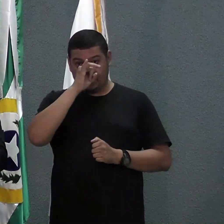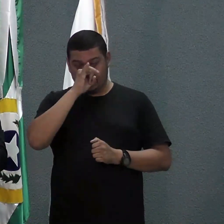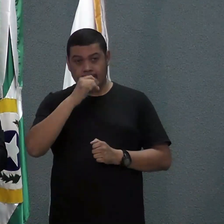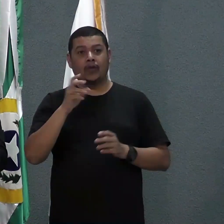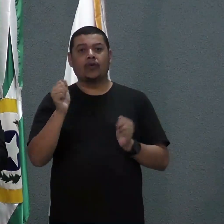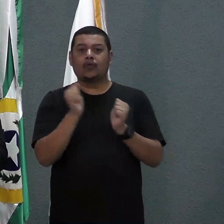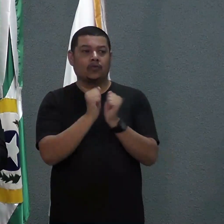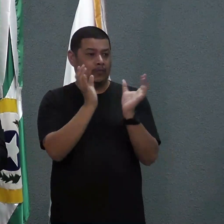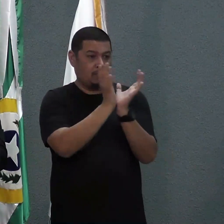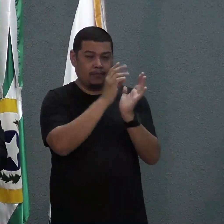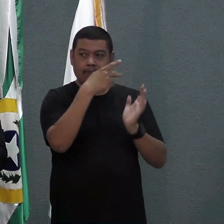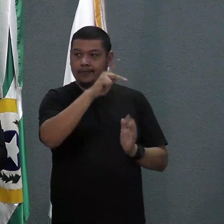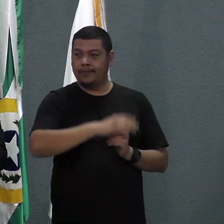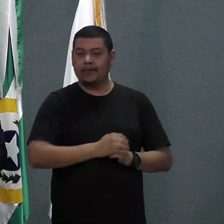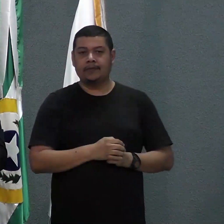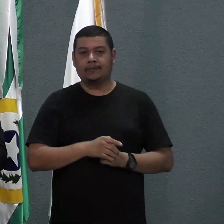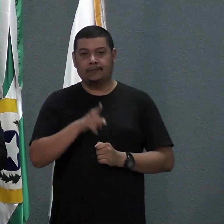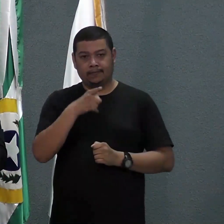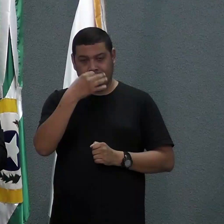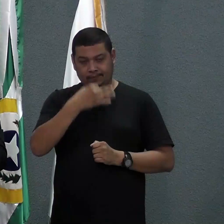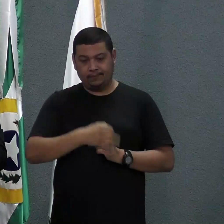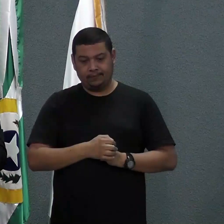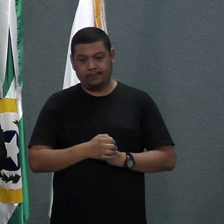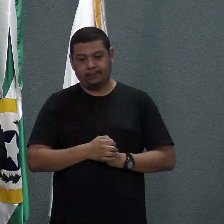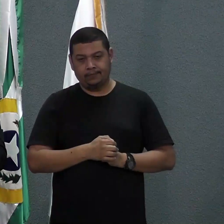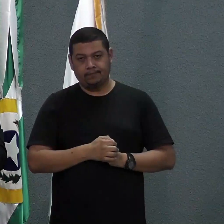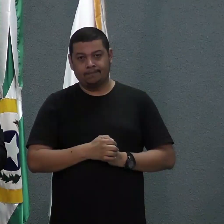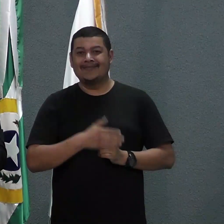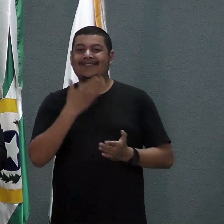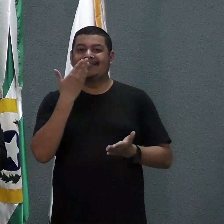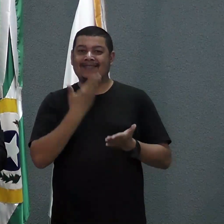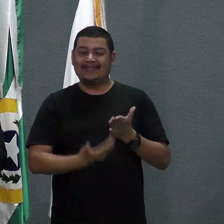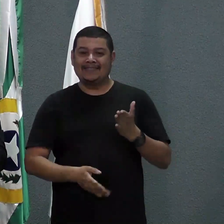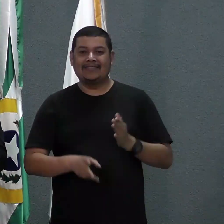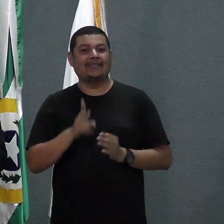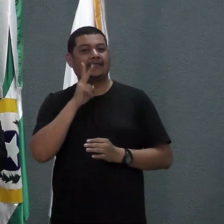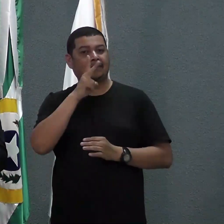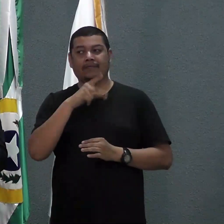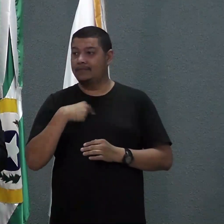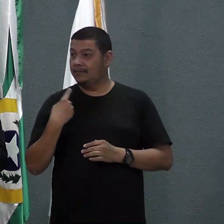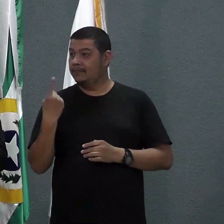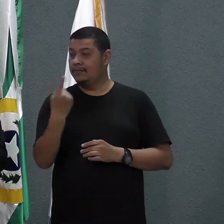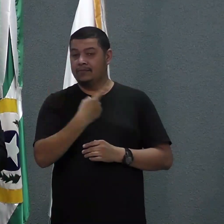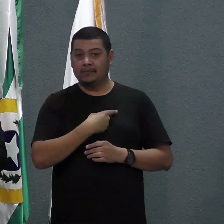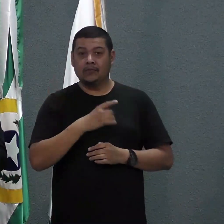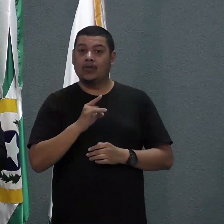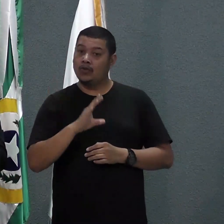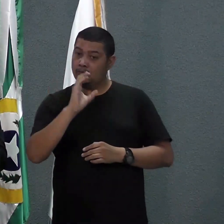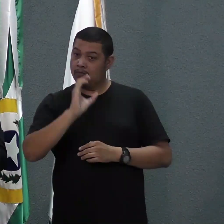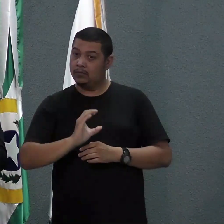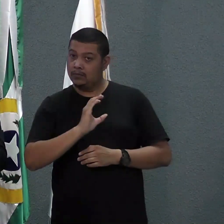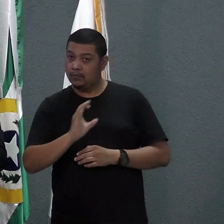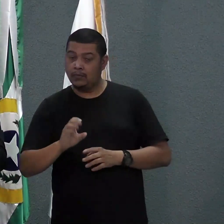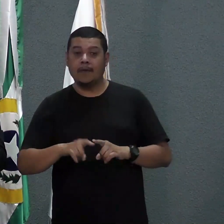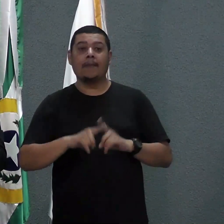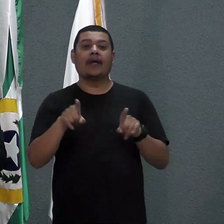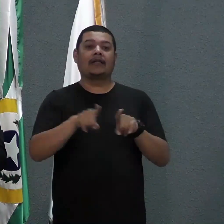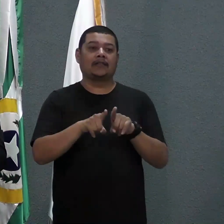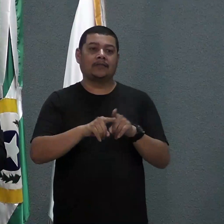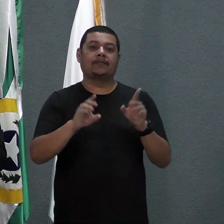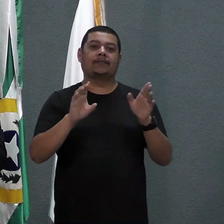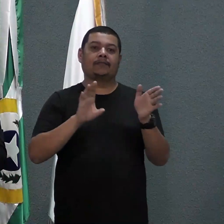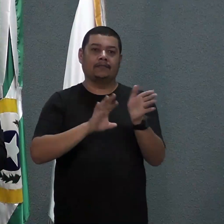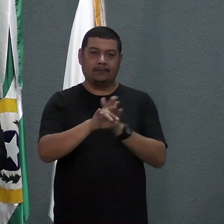com a sua equipe. Pode ter certeza que é uma grande perca também para nós, não só nós católicos, né, mas nós